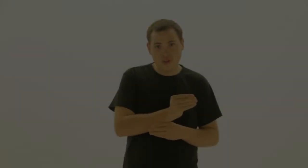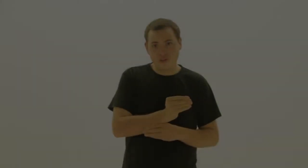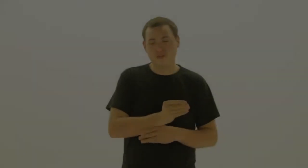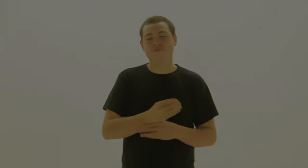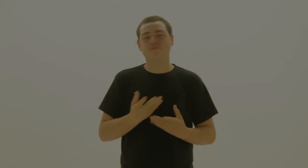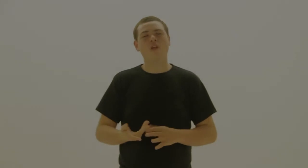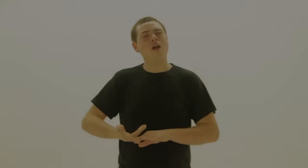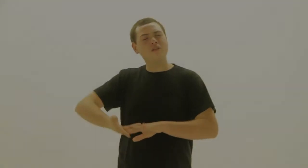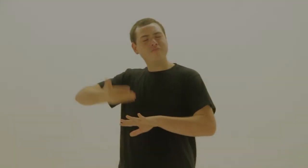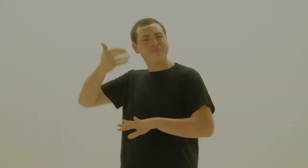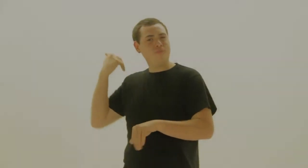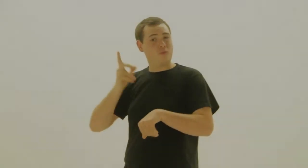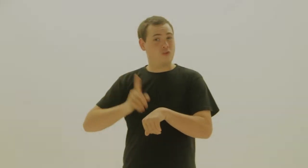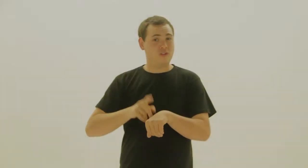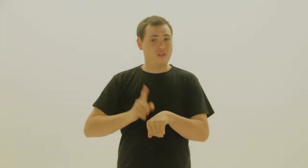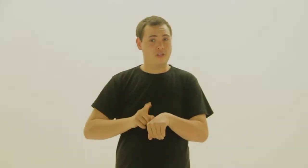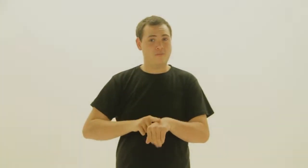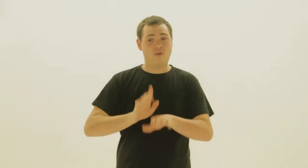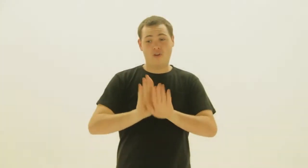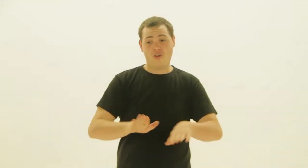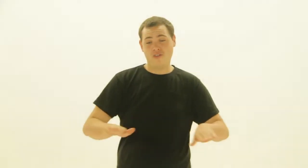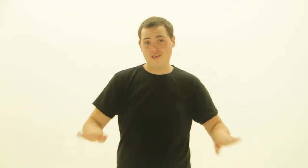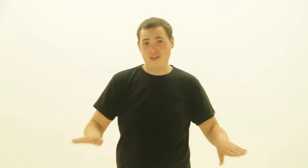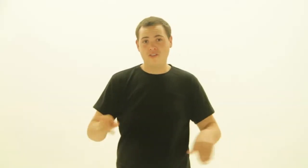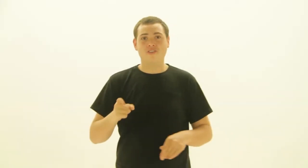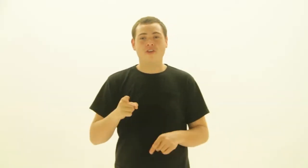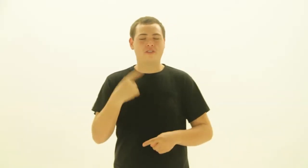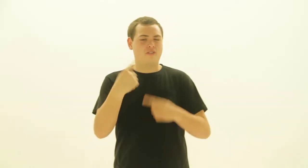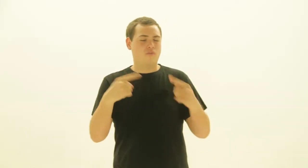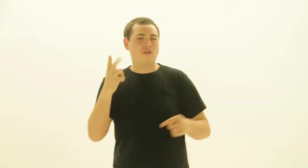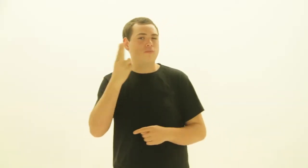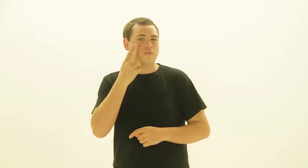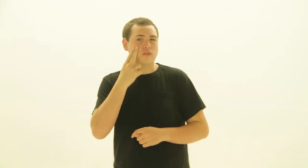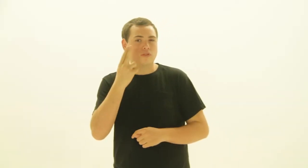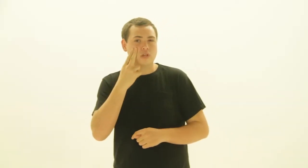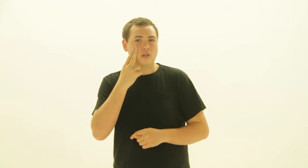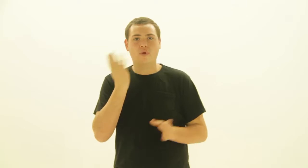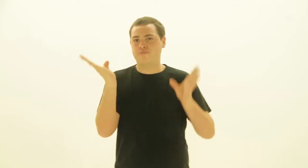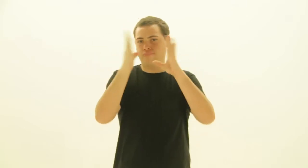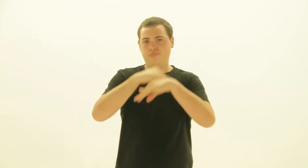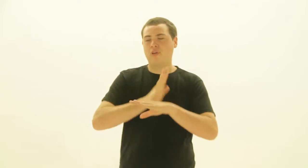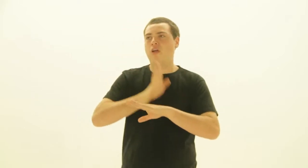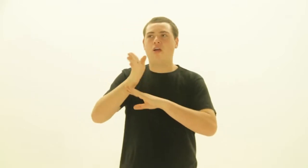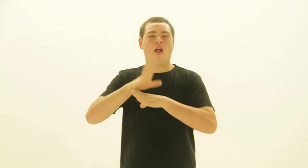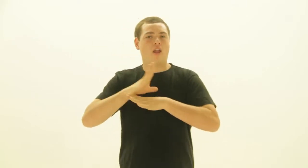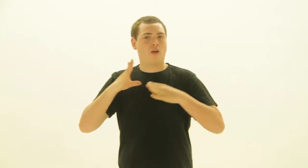mucho tiempo atrás, los niños con distintos problemas no podían participar en la escuela común. ¿Por